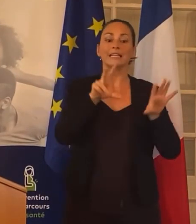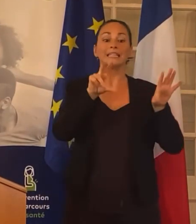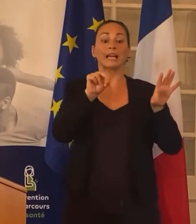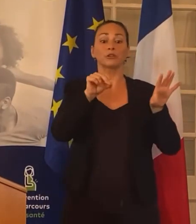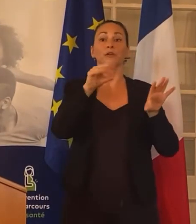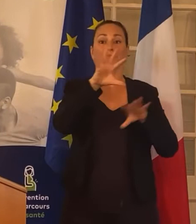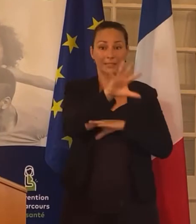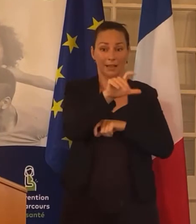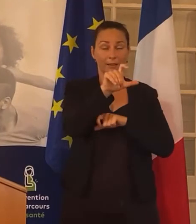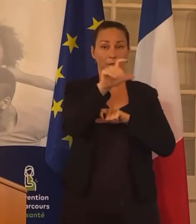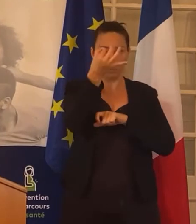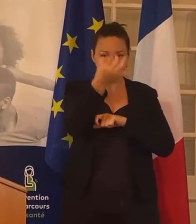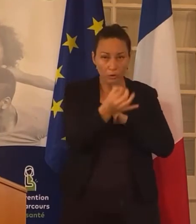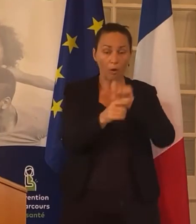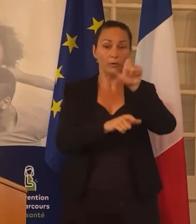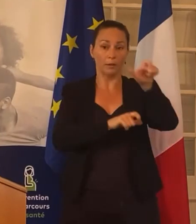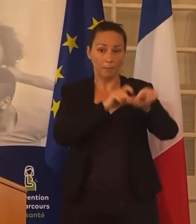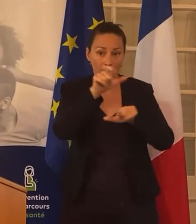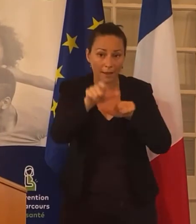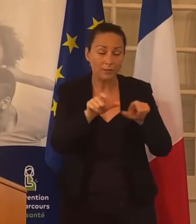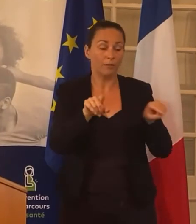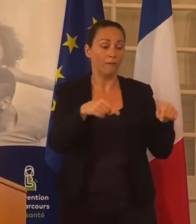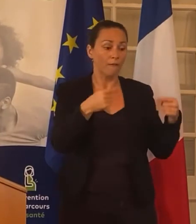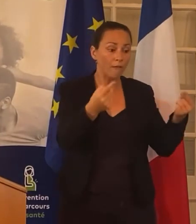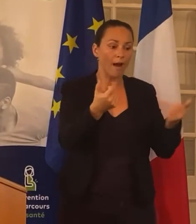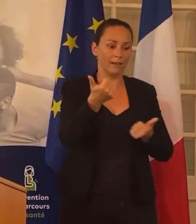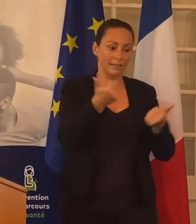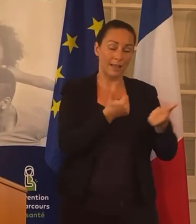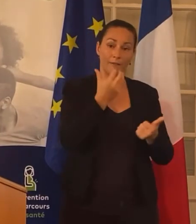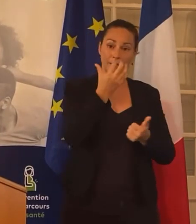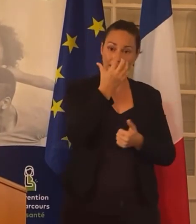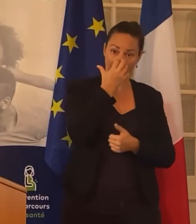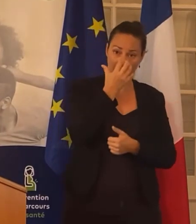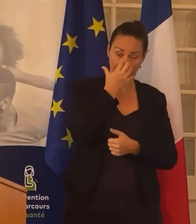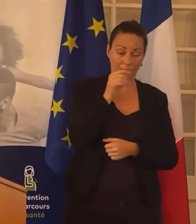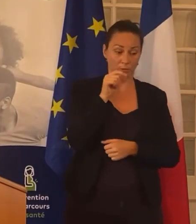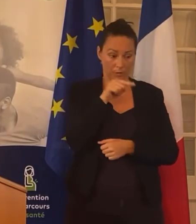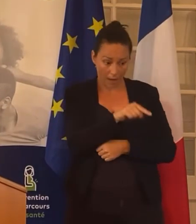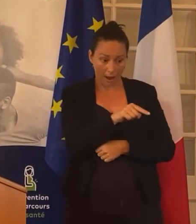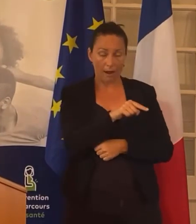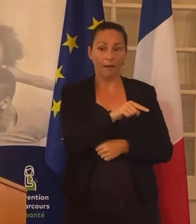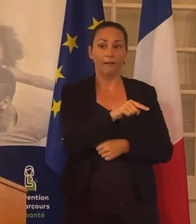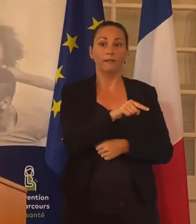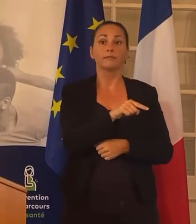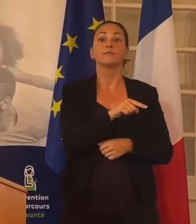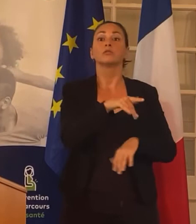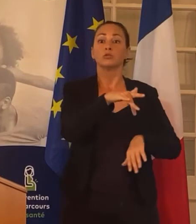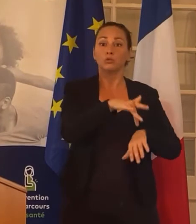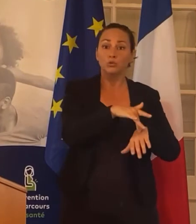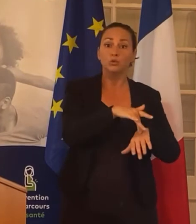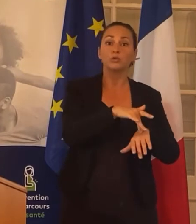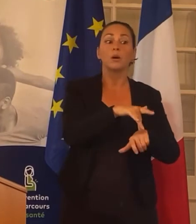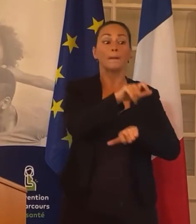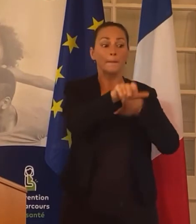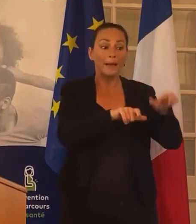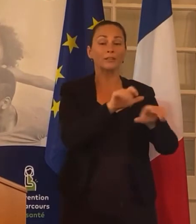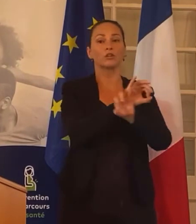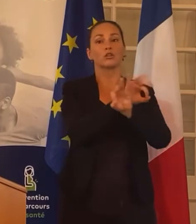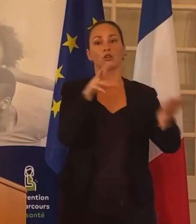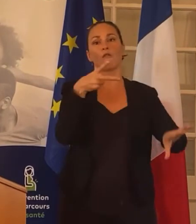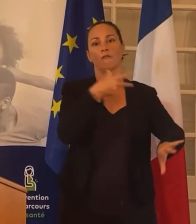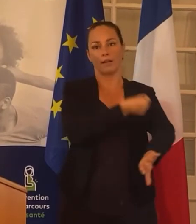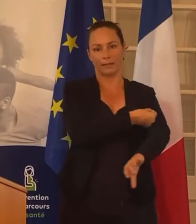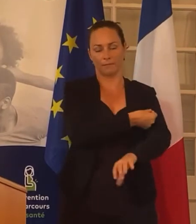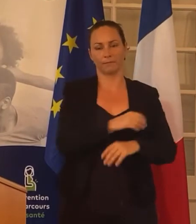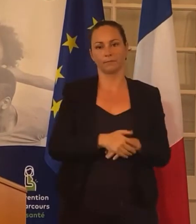85% des admissions en réanimation pour Covid sur cette période étaient le fait de personnes non vaccinées.